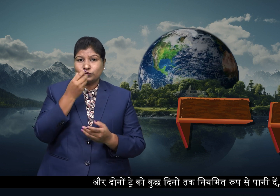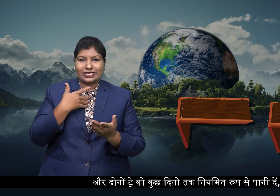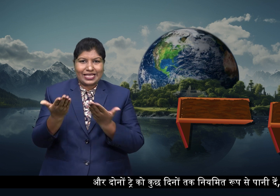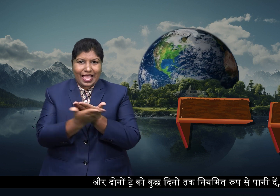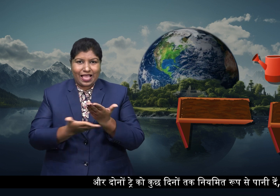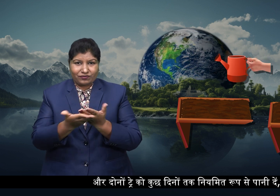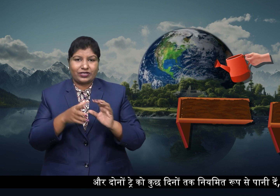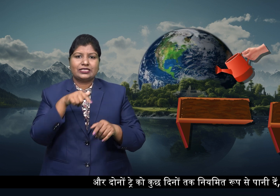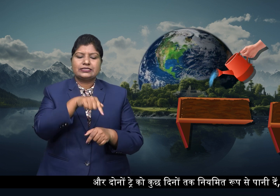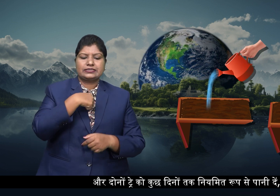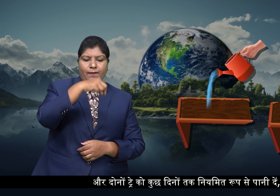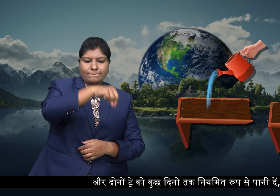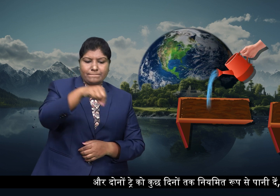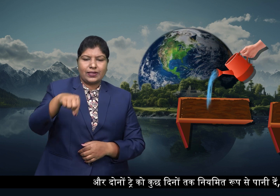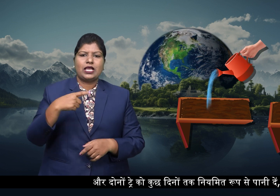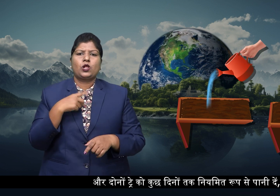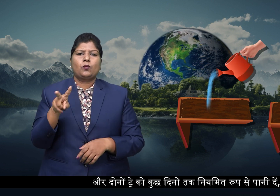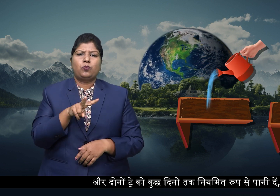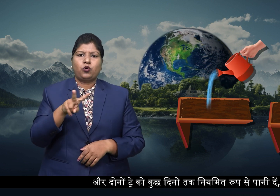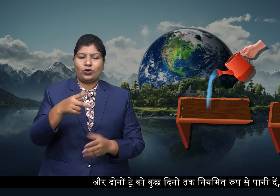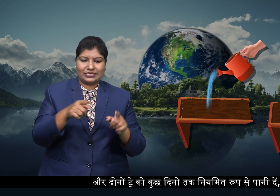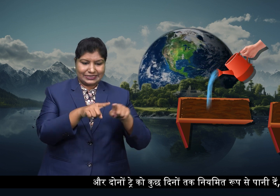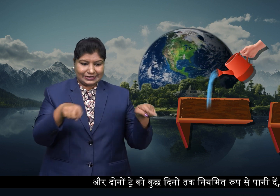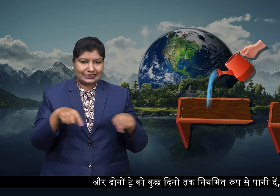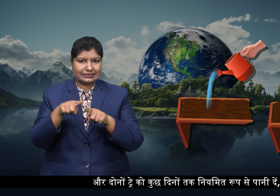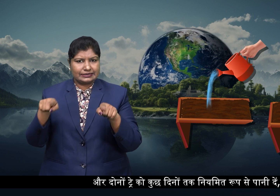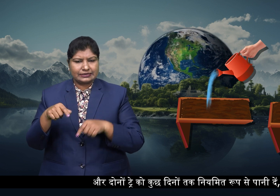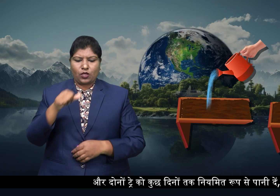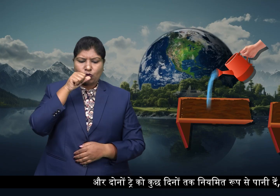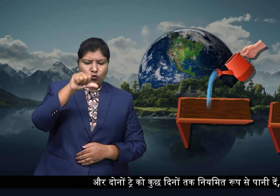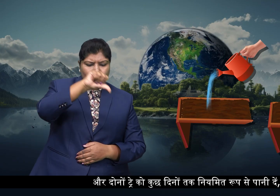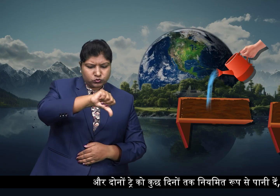और दोनों ट्रे को कुछ दिनों तक नियमित रूप से पानी दें